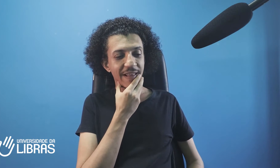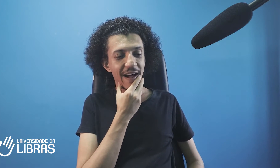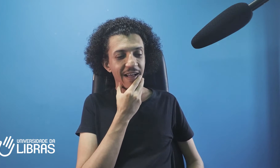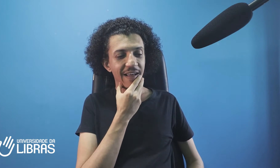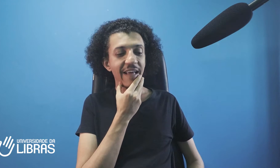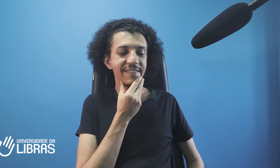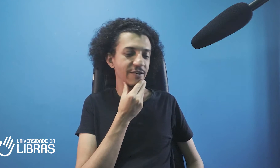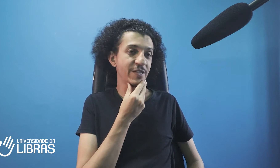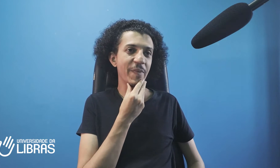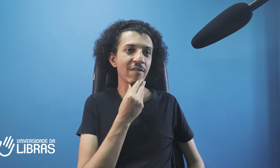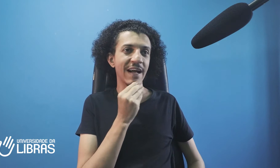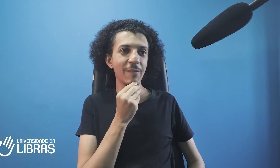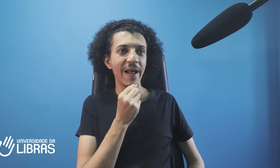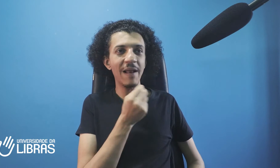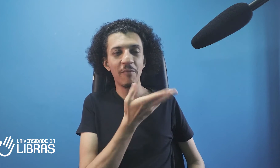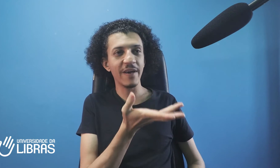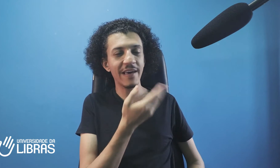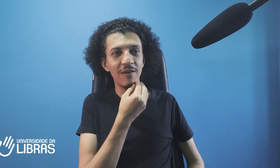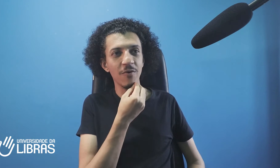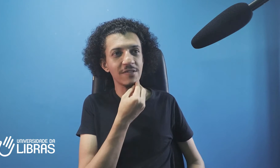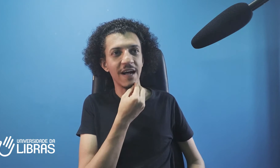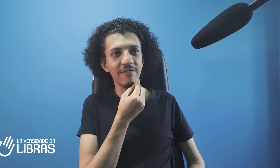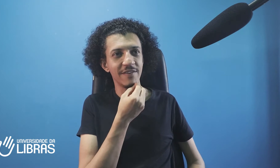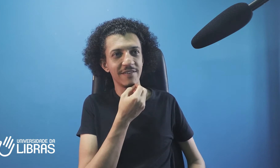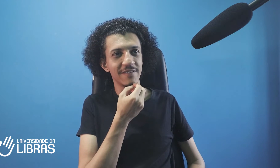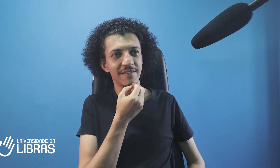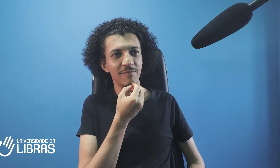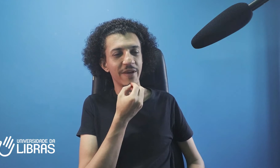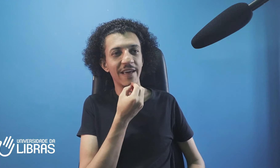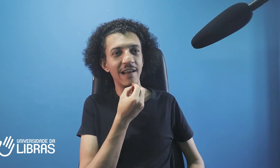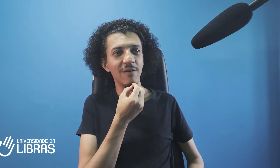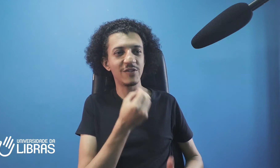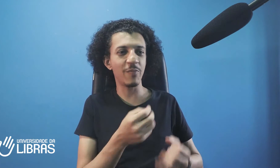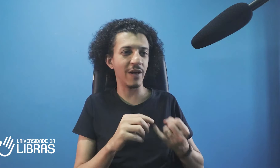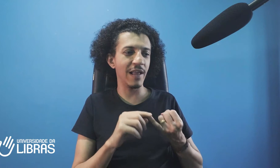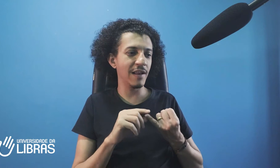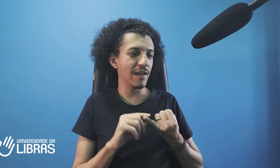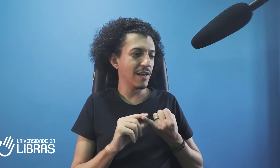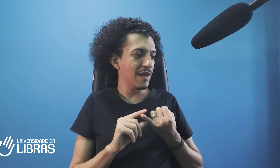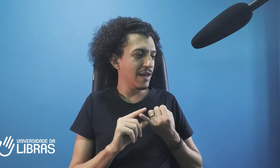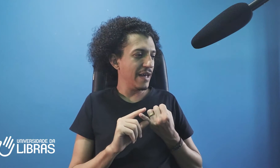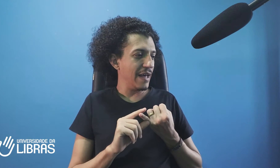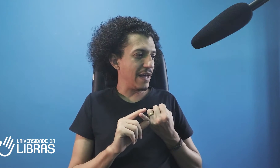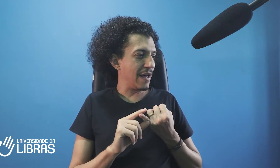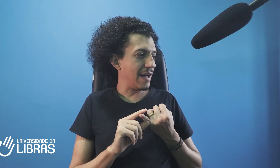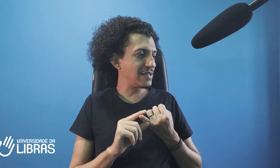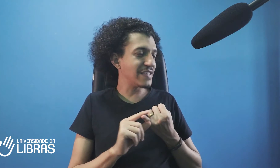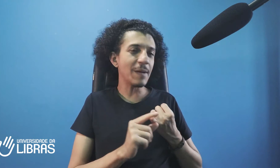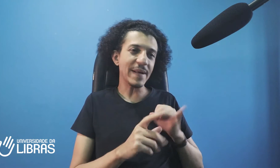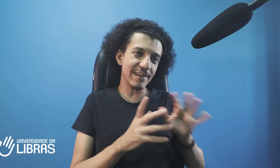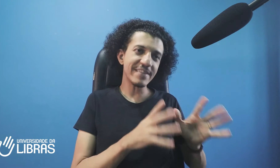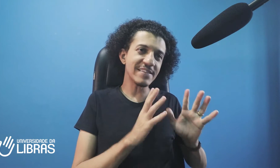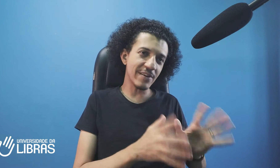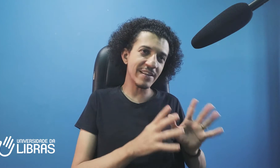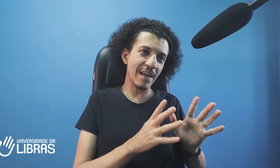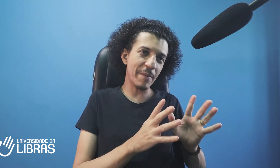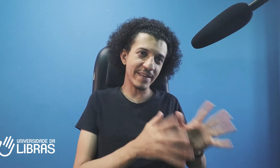interpretar Esse eu já tinha perguntado para ele é porque que ele não gostava porque que ele tipo ele as vezes ele prestava atenção na